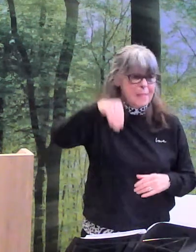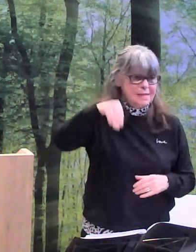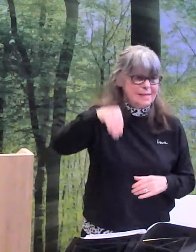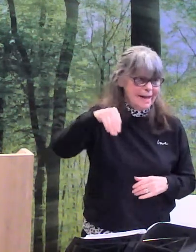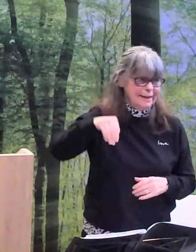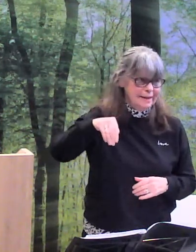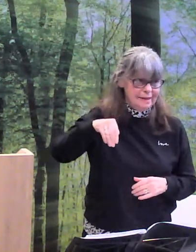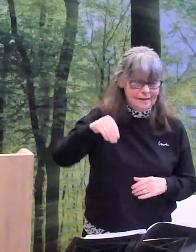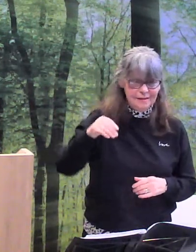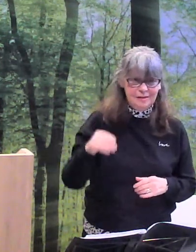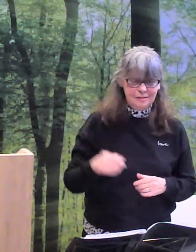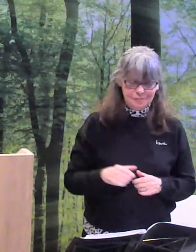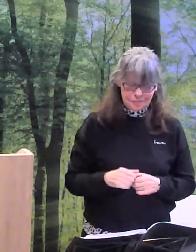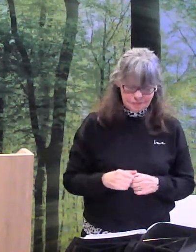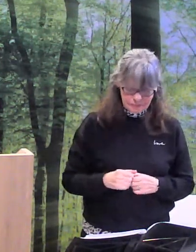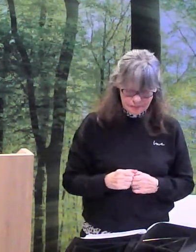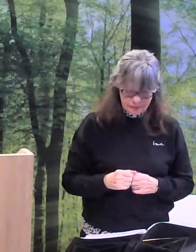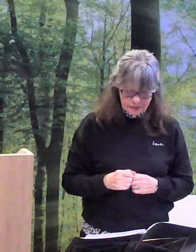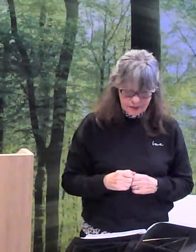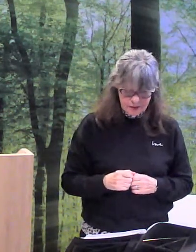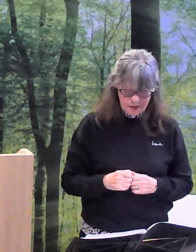Harry ging naar school in Mazeik.